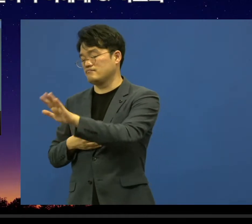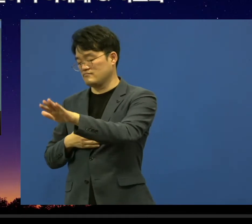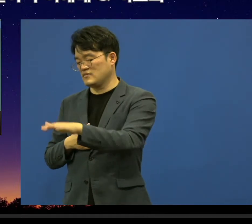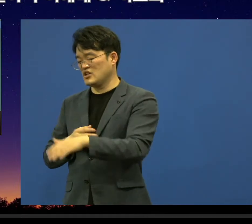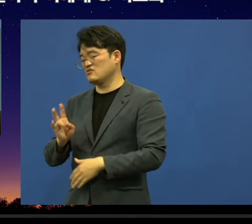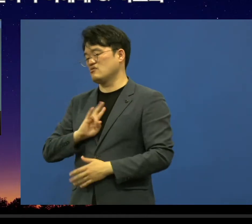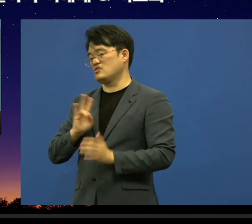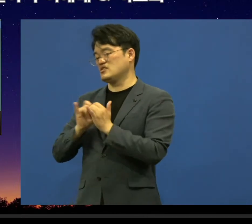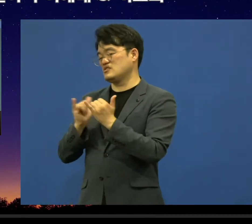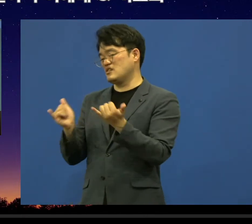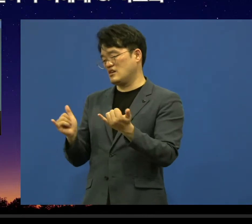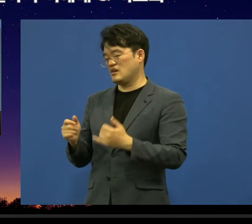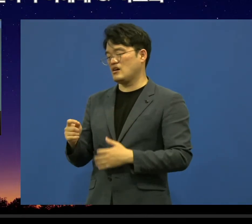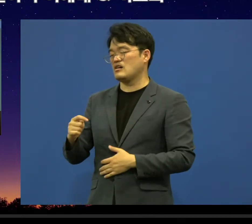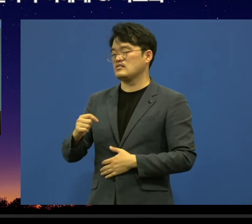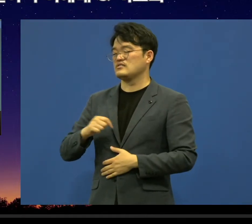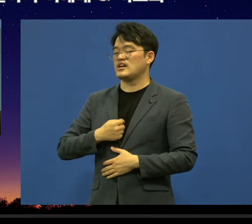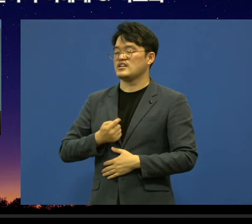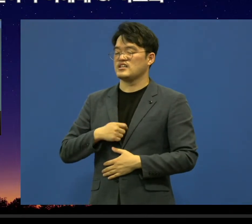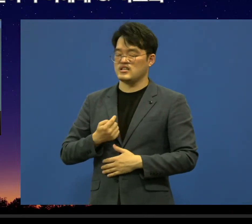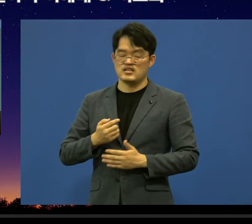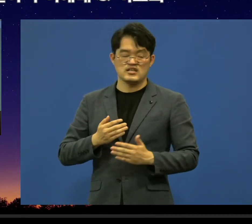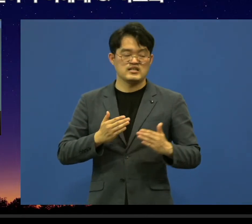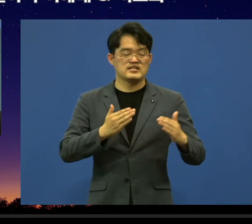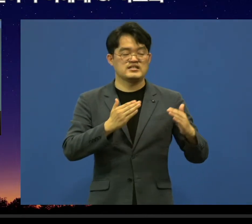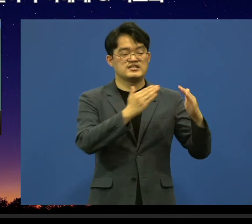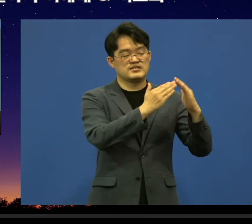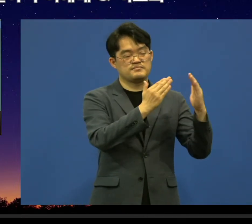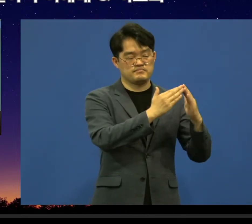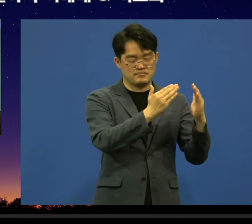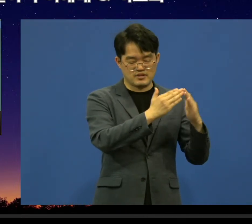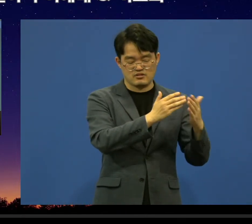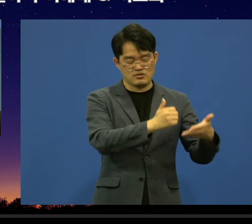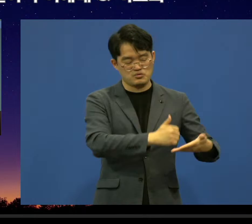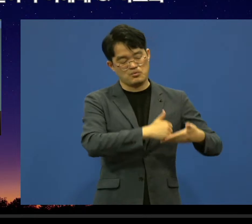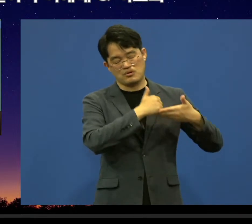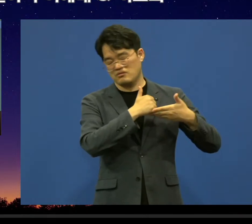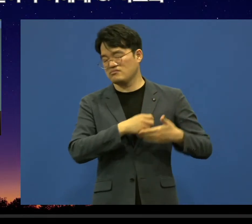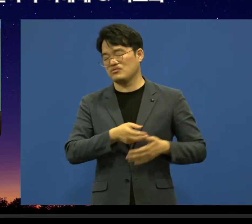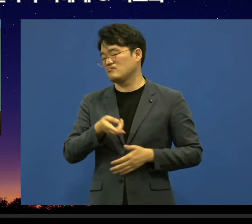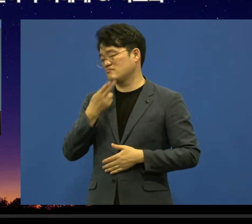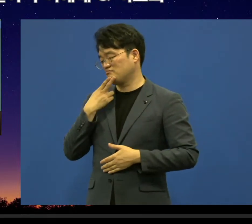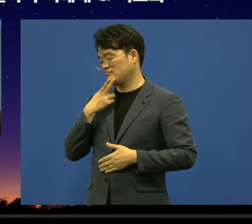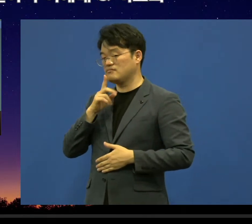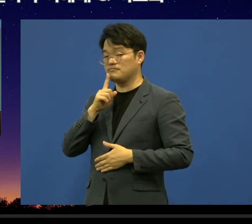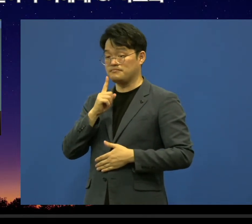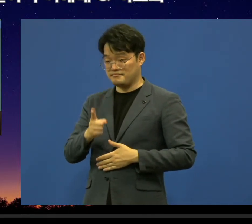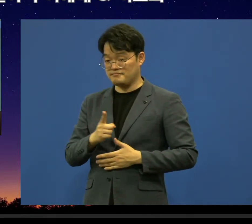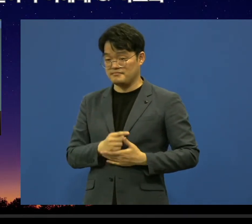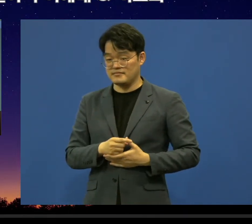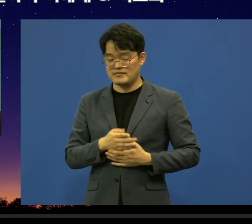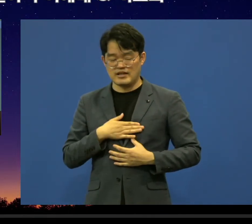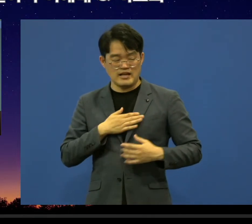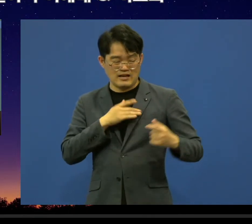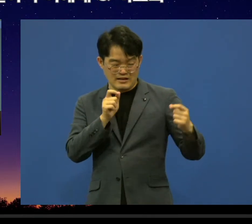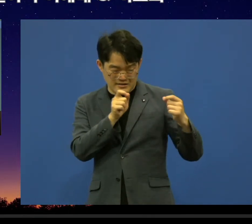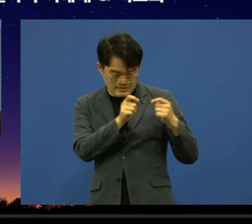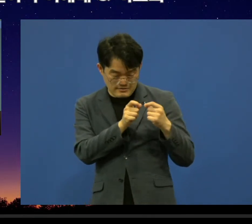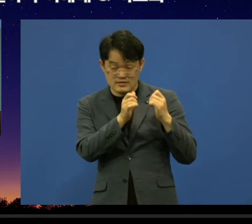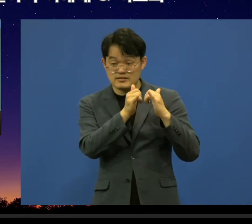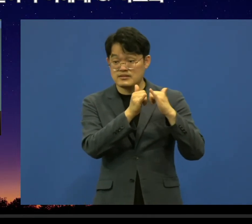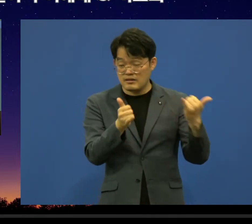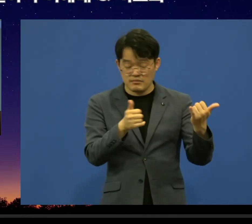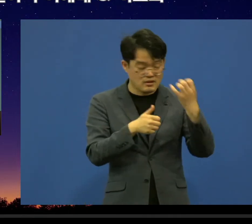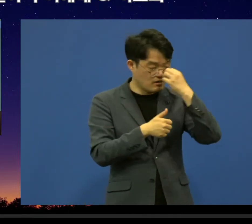외에는 존경을 받지 않음이 없느니라 하시고, 가장 가까이 있는 사람일수록